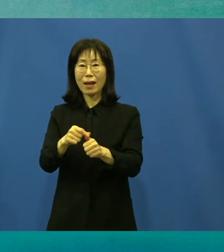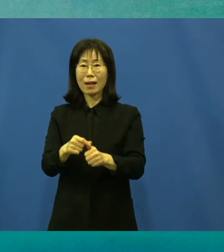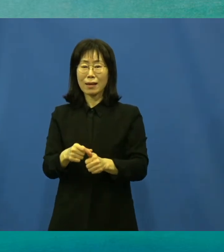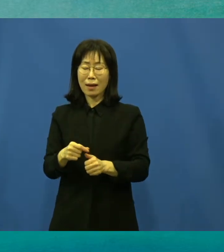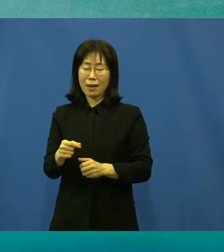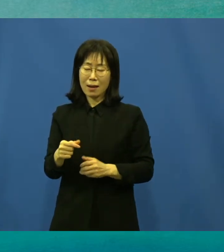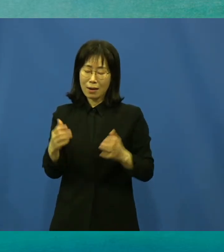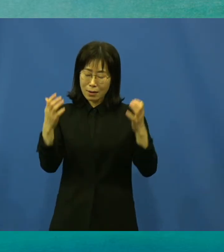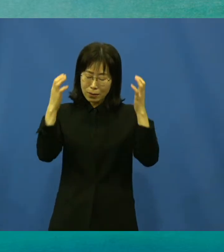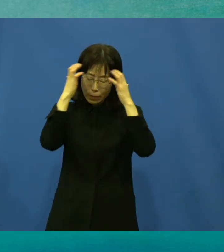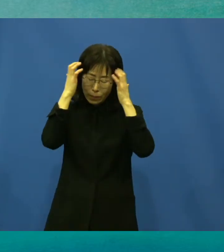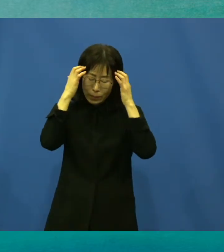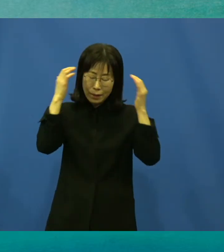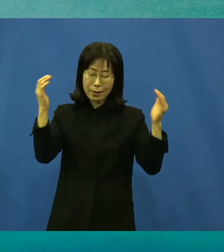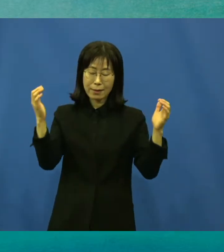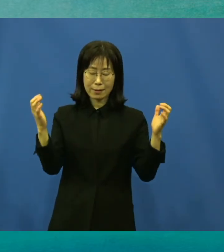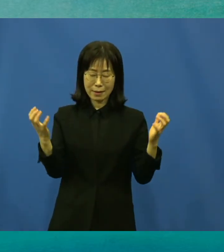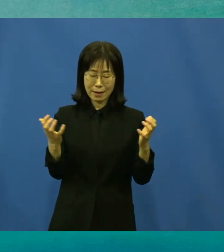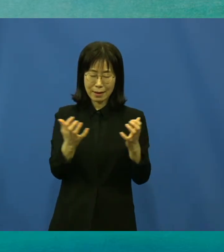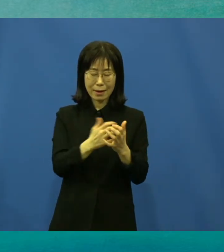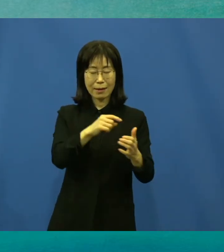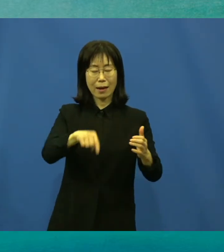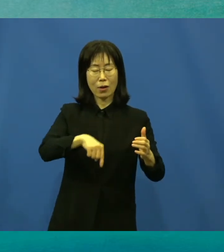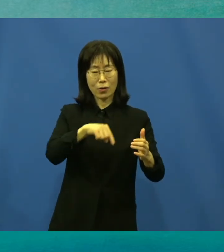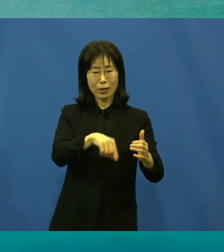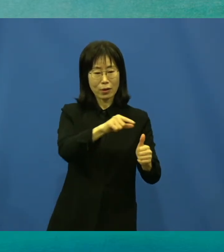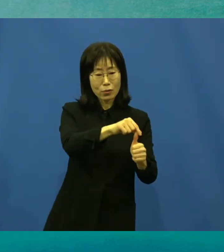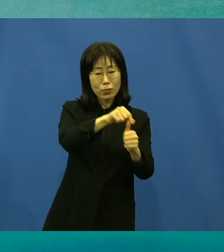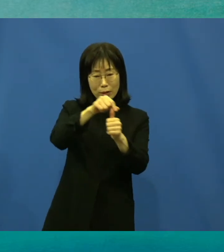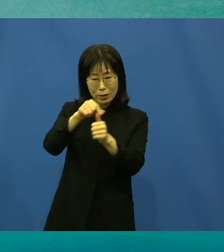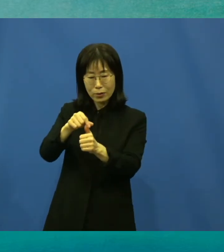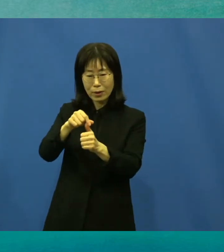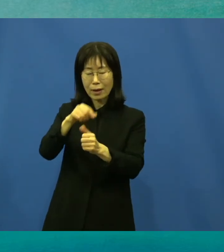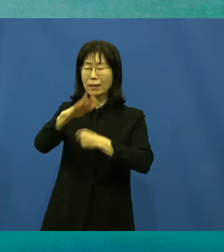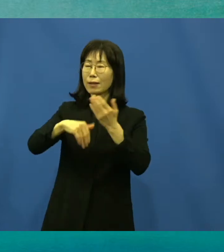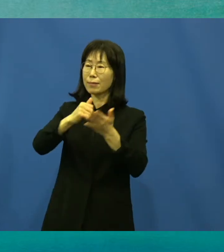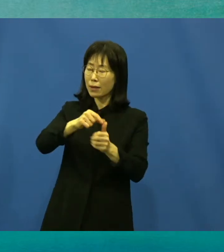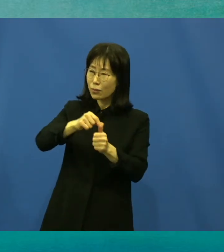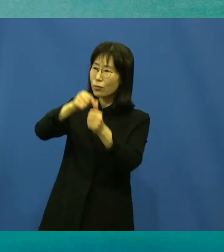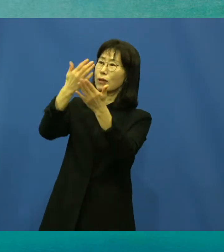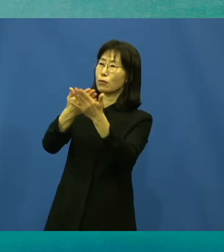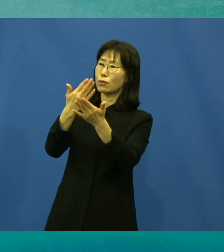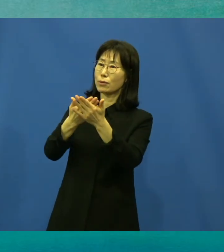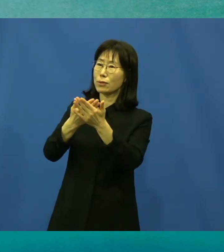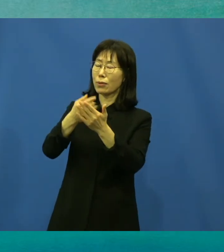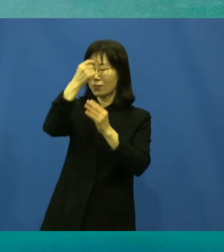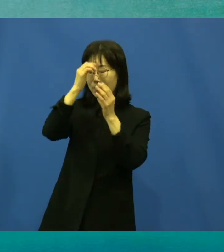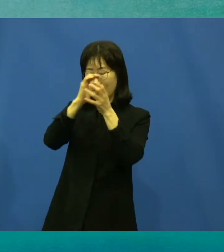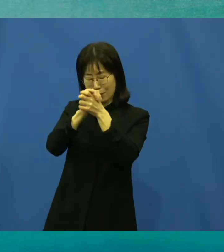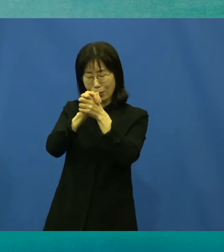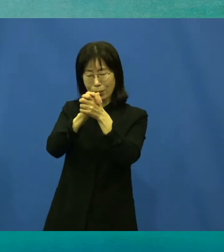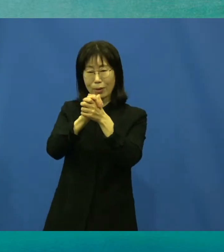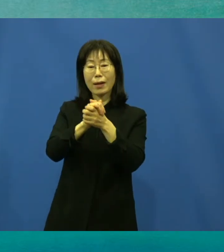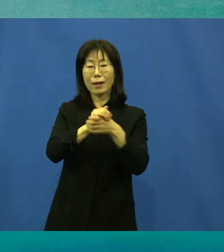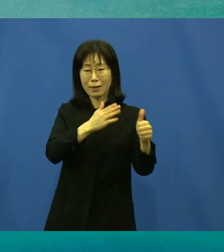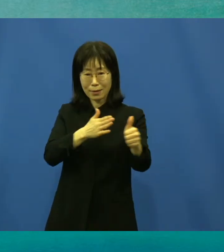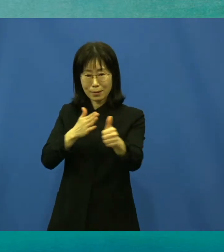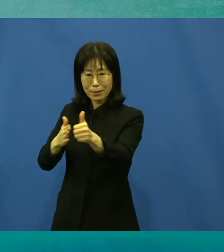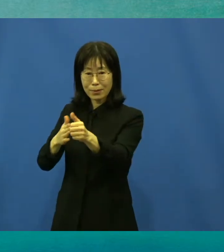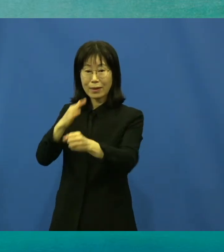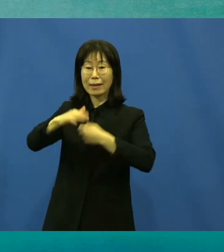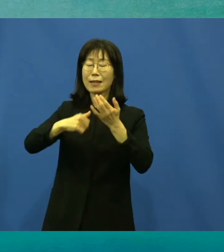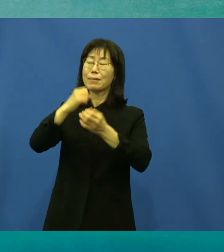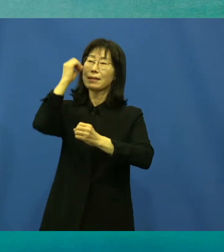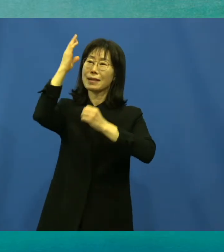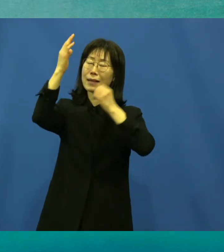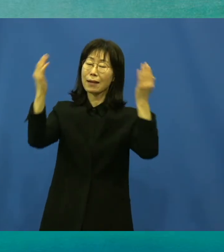건져내소서. 나를 살려주십시오. 하나님 앞에 메어달리고 기도하시고 그 하나님을